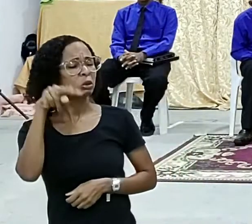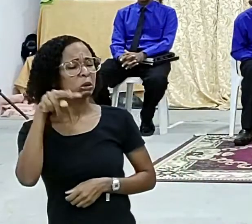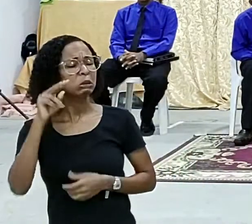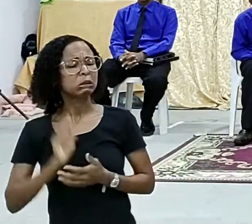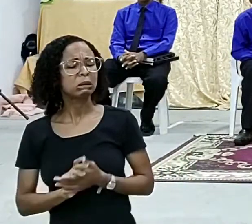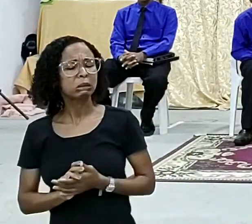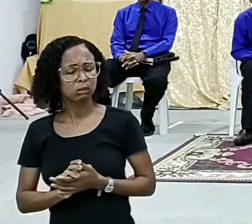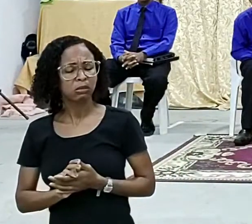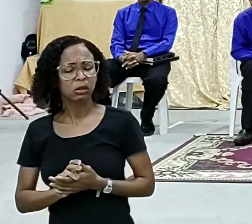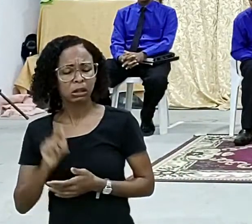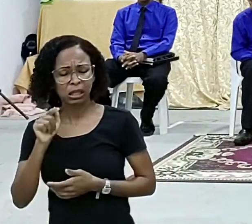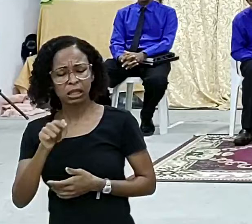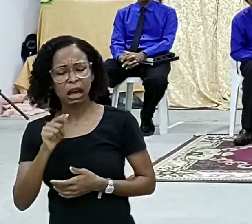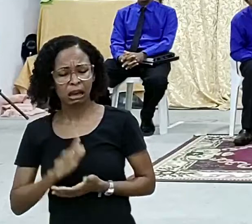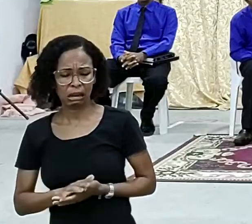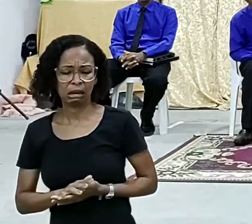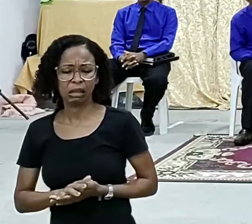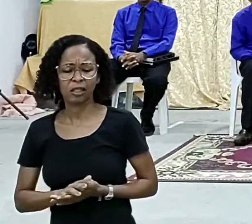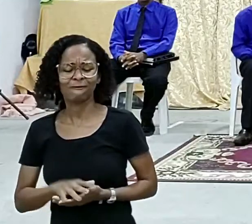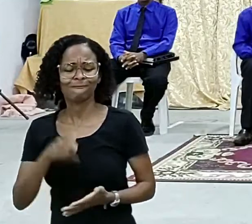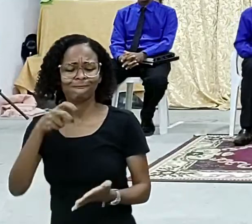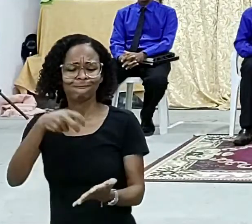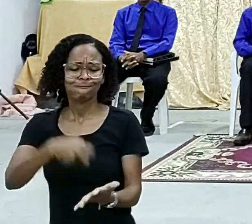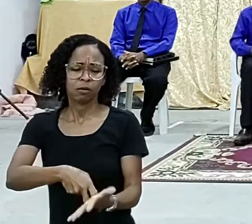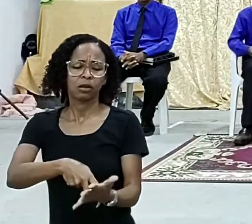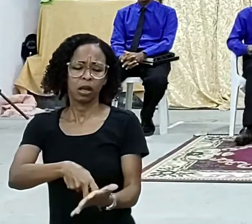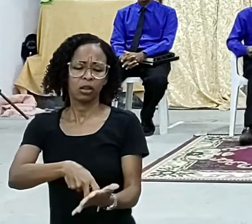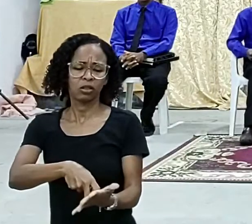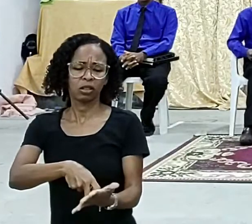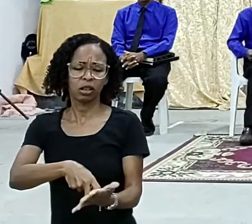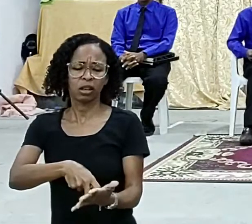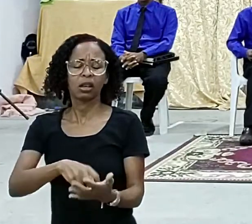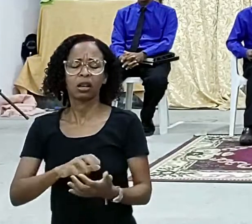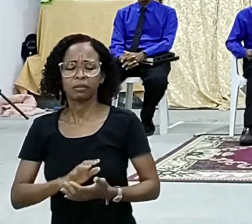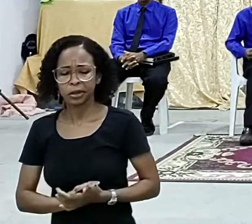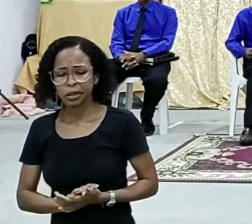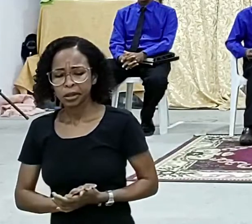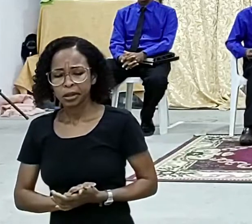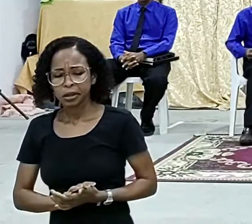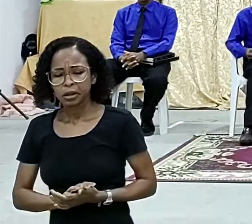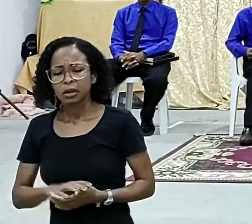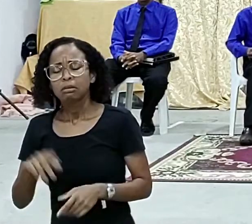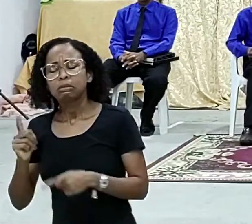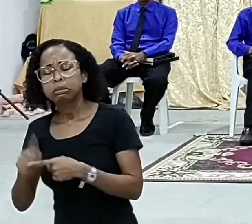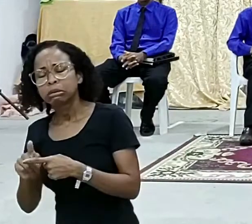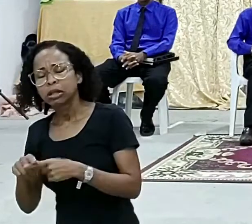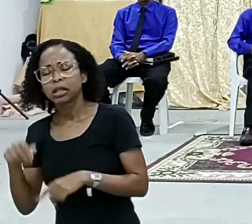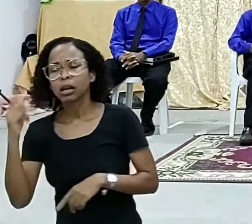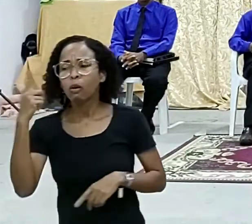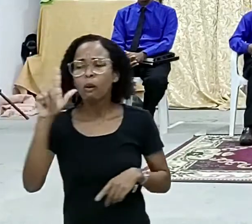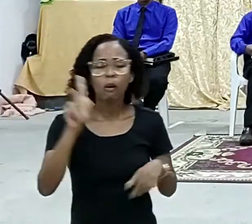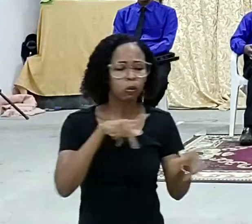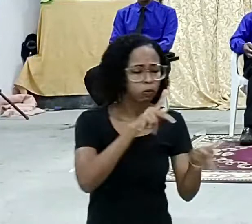a Israel, que o povo caldeus ele viesse assim